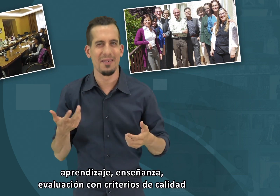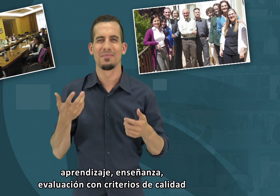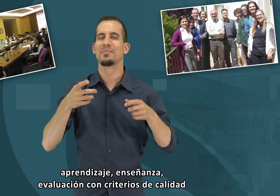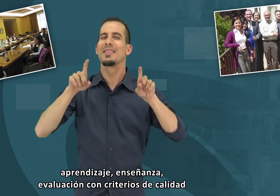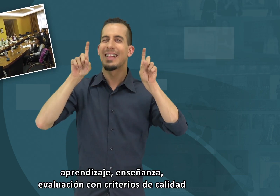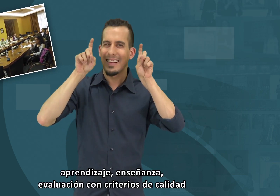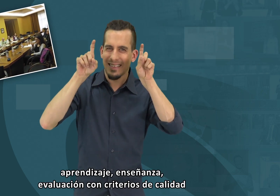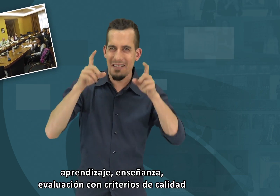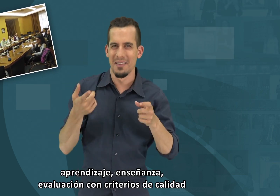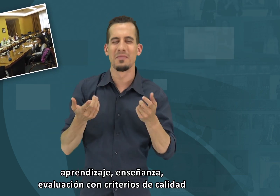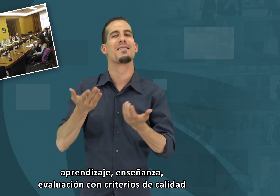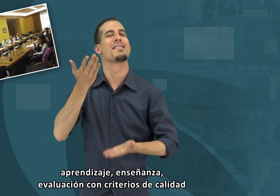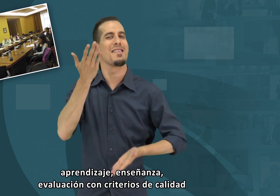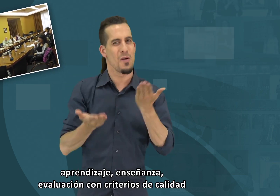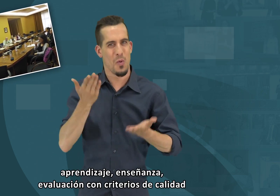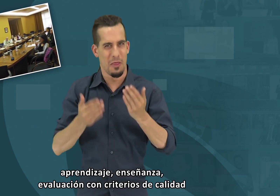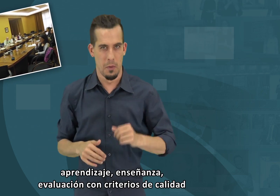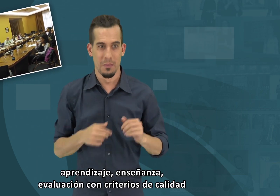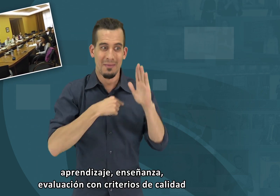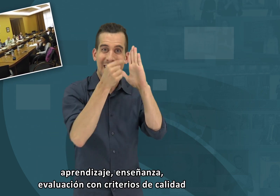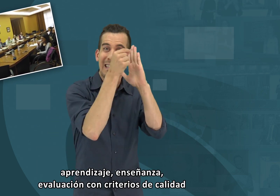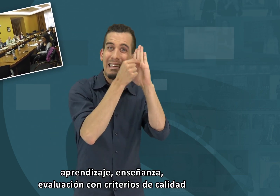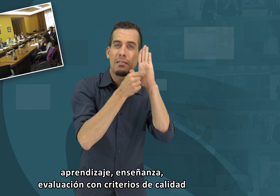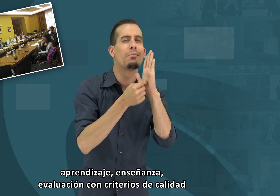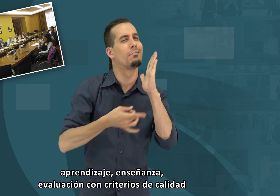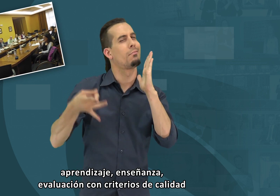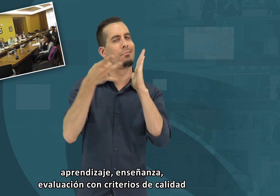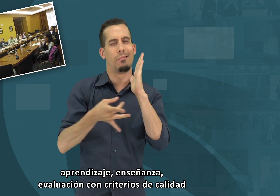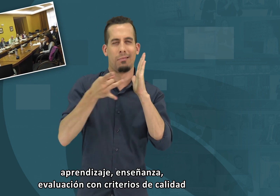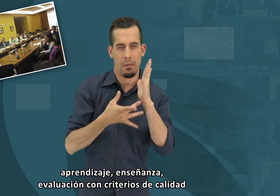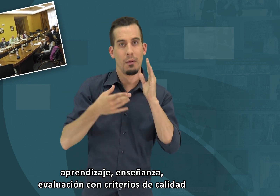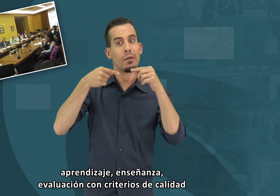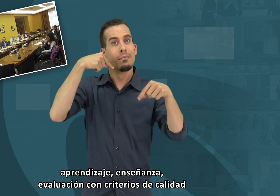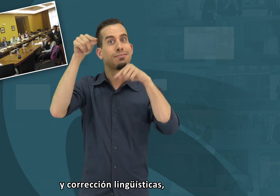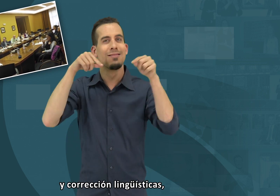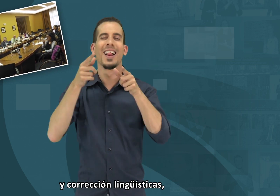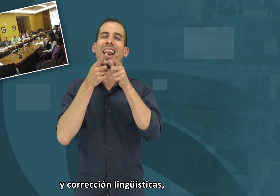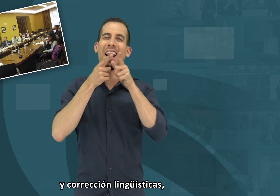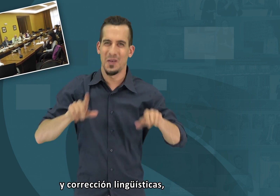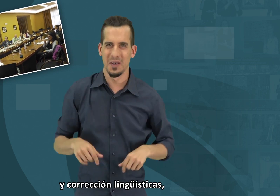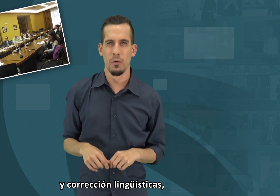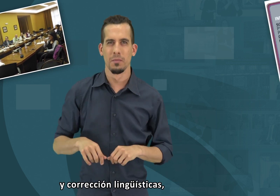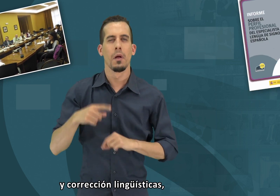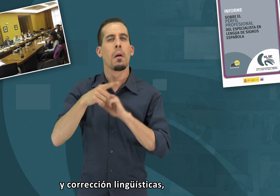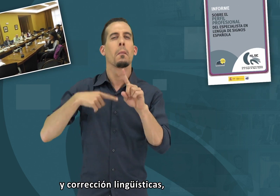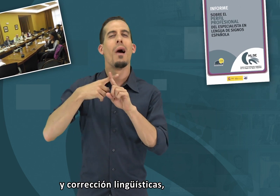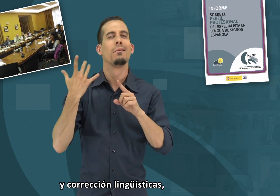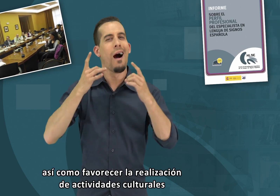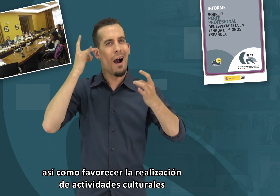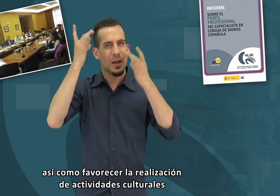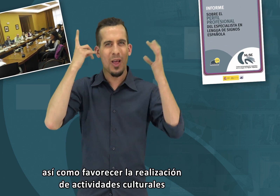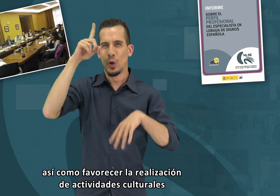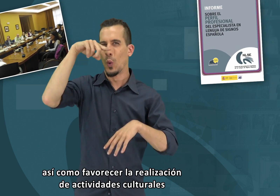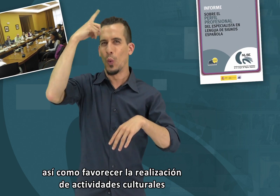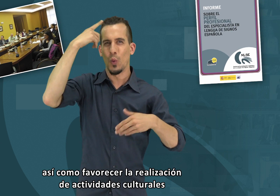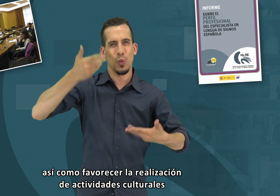aprendizaje, enseñanza, evaluación con criterios de calidad y corrección lingüísticas, así